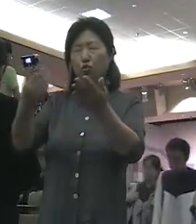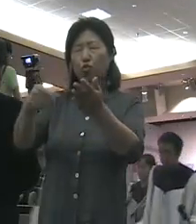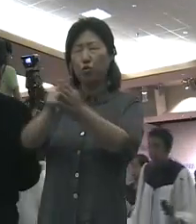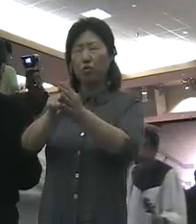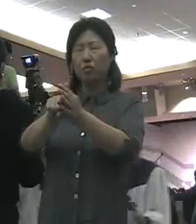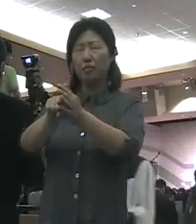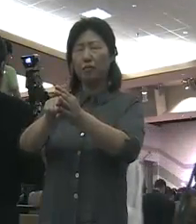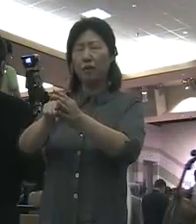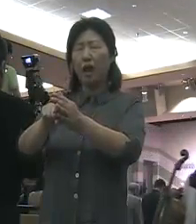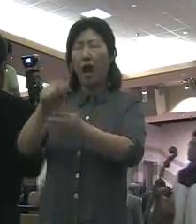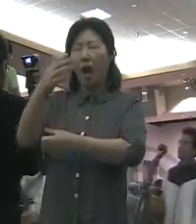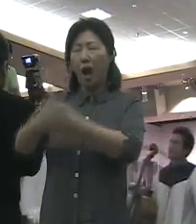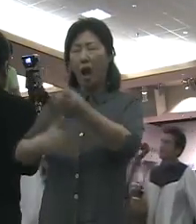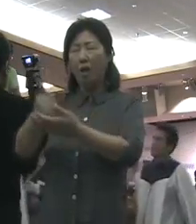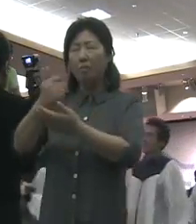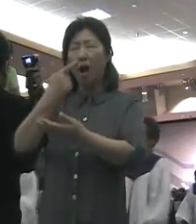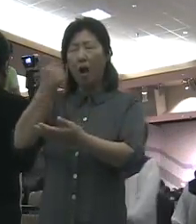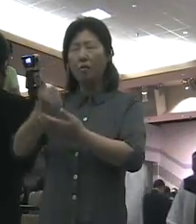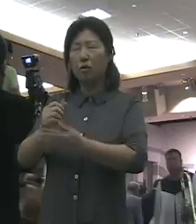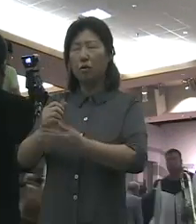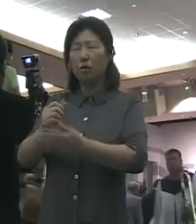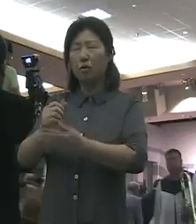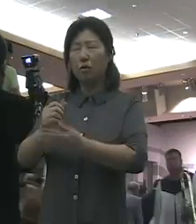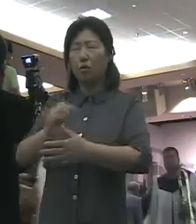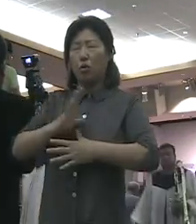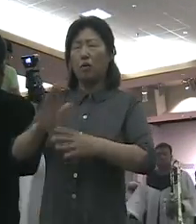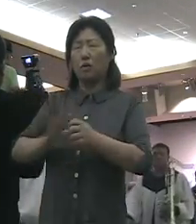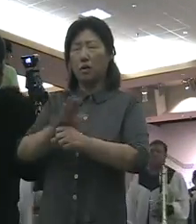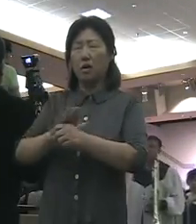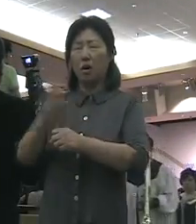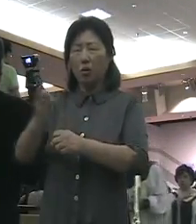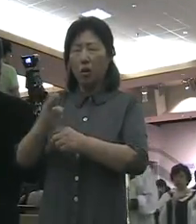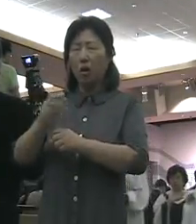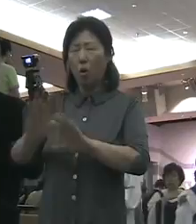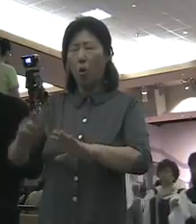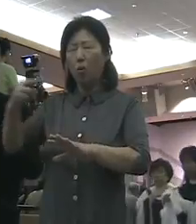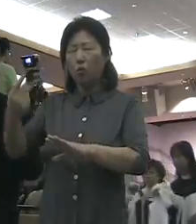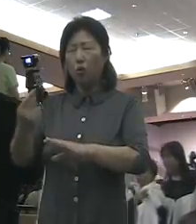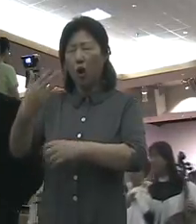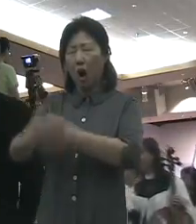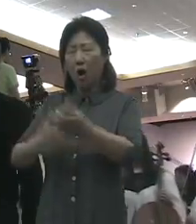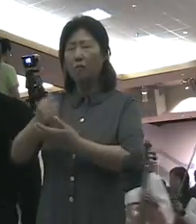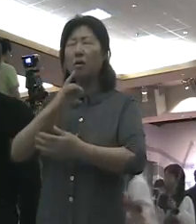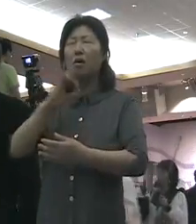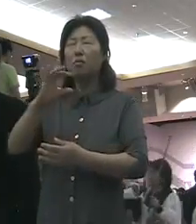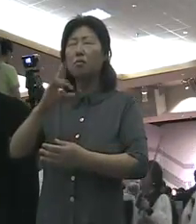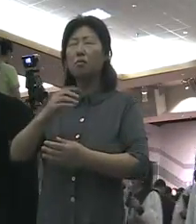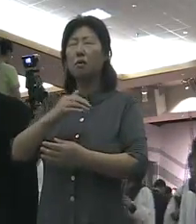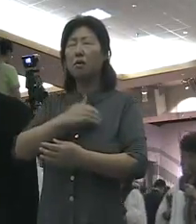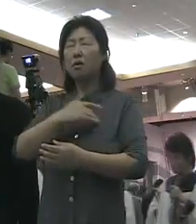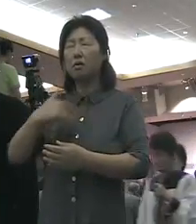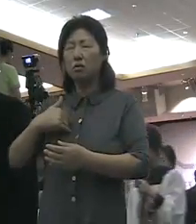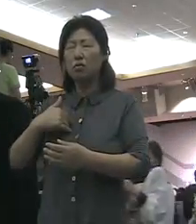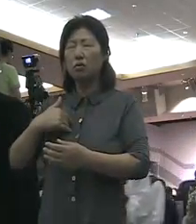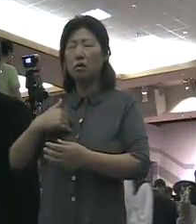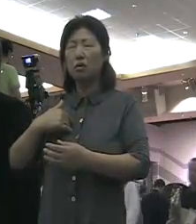아버지의 그 놀라우신 사랑과 오늘도 이 하나님 한 분으로 만족하며 채워질 수 있도록